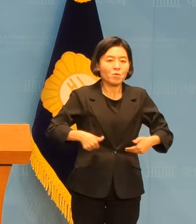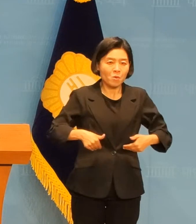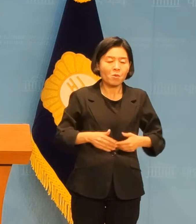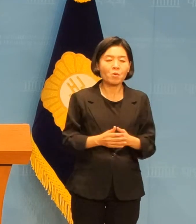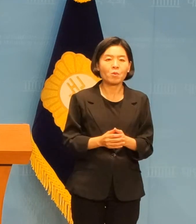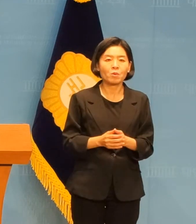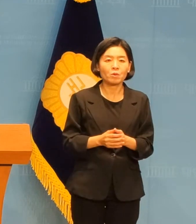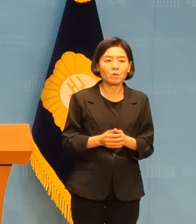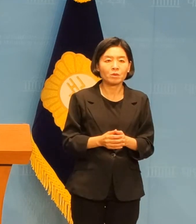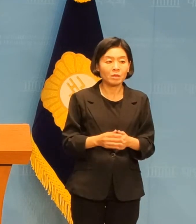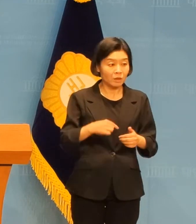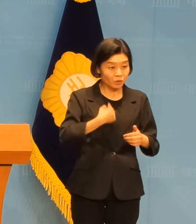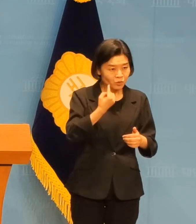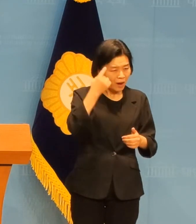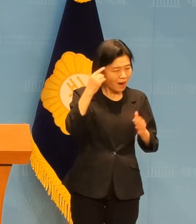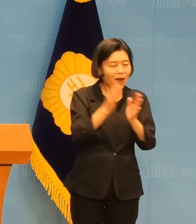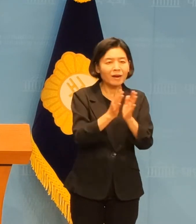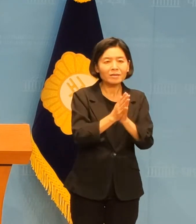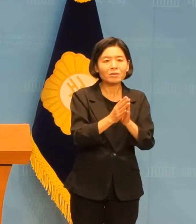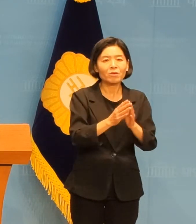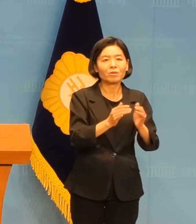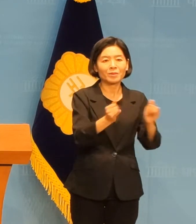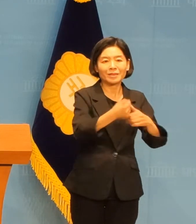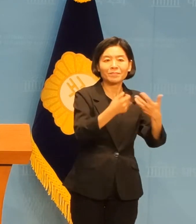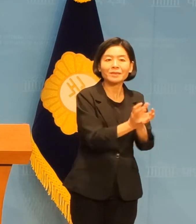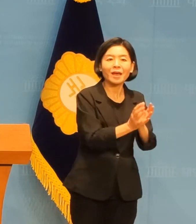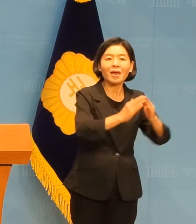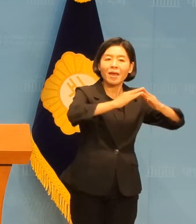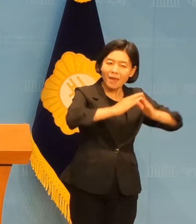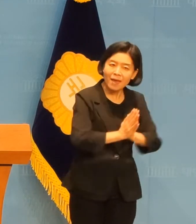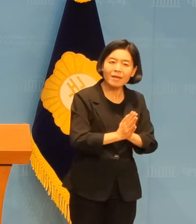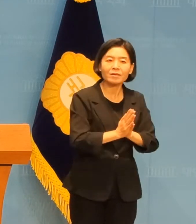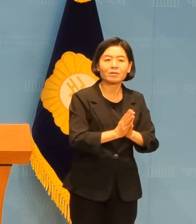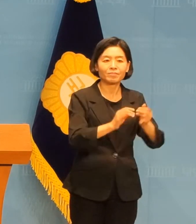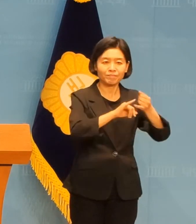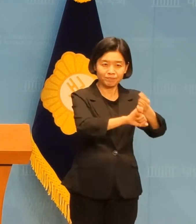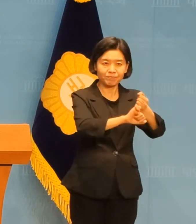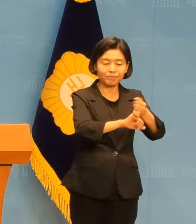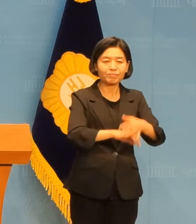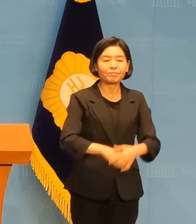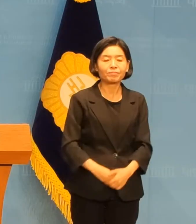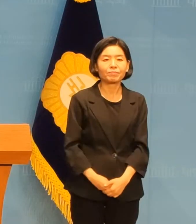없이 잦은 해산의 수순으로 답해야 마땅합니다.